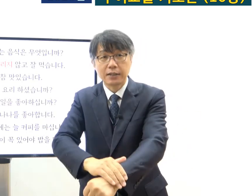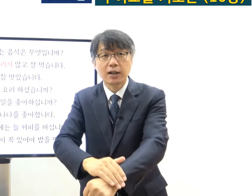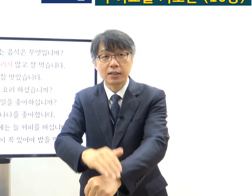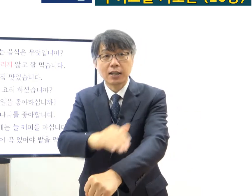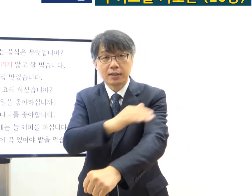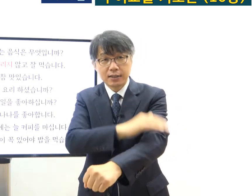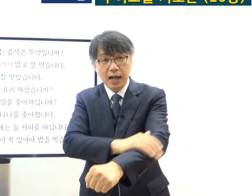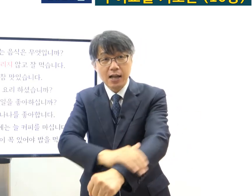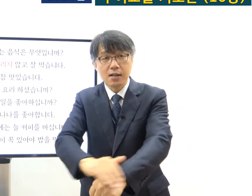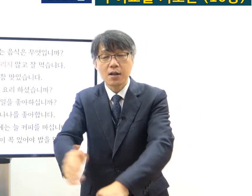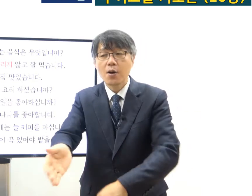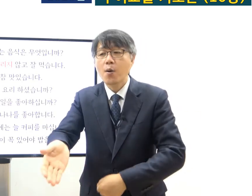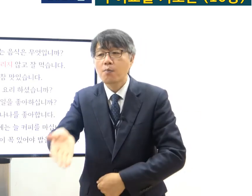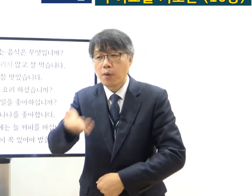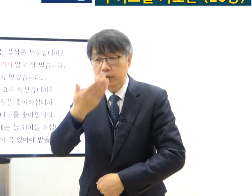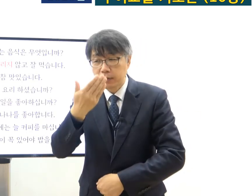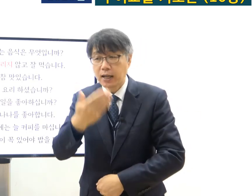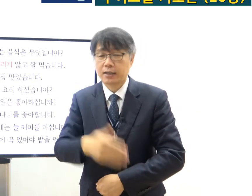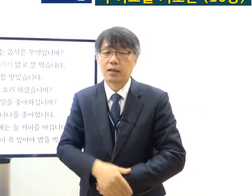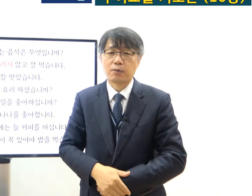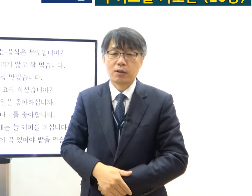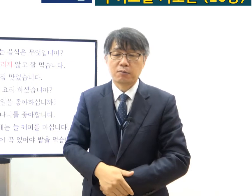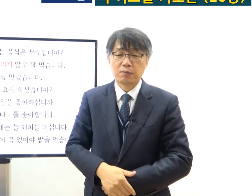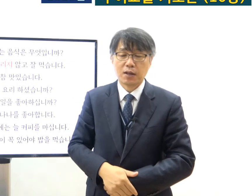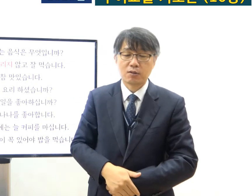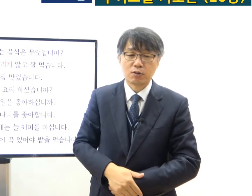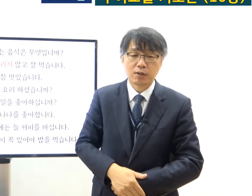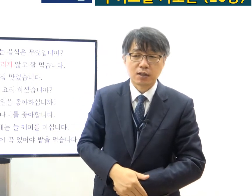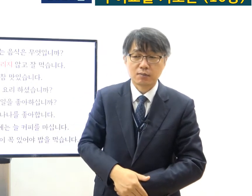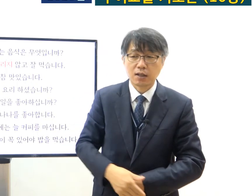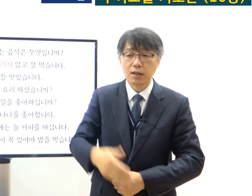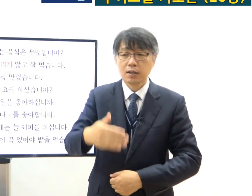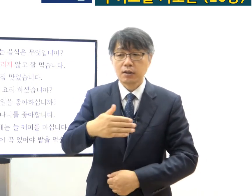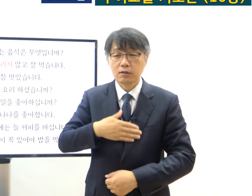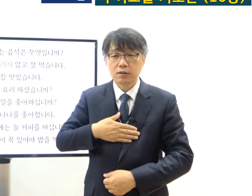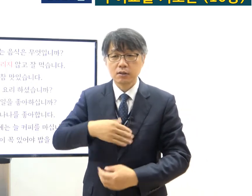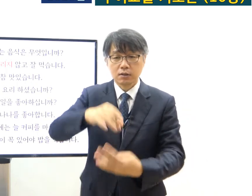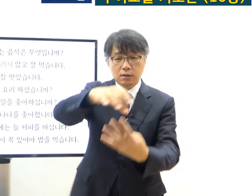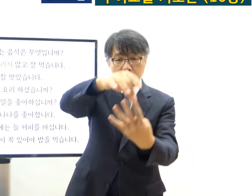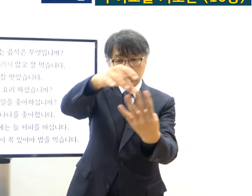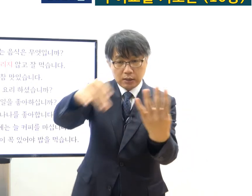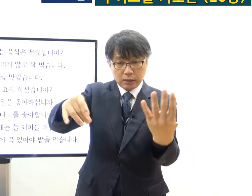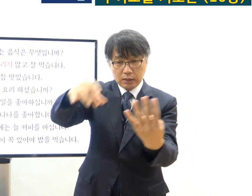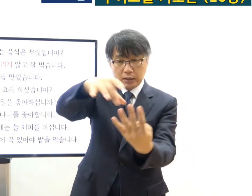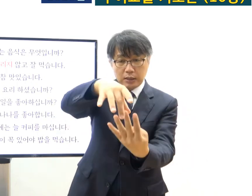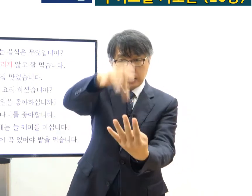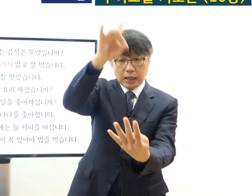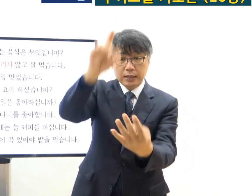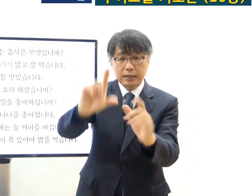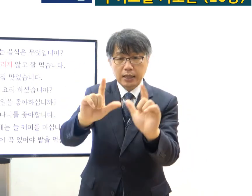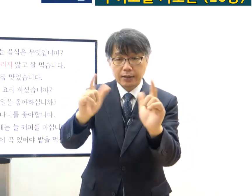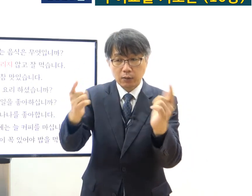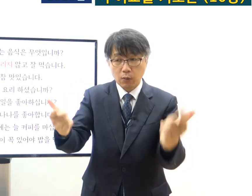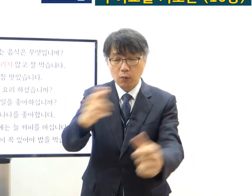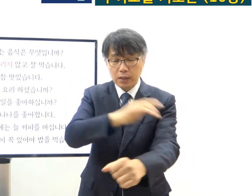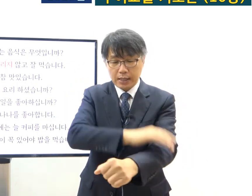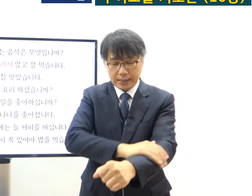안녕할 때 잘 먹습니다. 이렇게 표현해 주시면 되겠습니다. 저는 가리지 않고